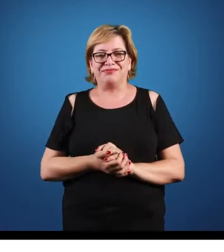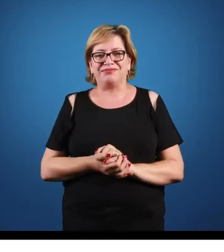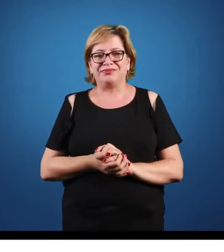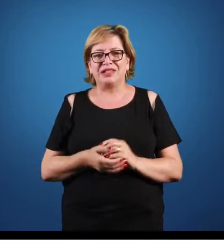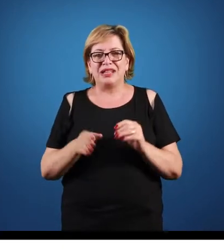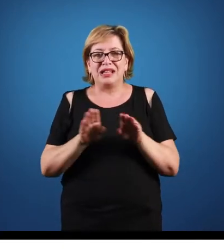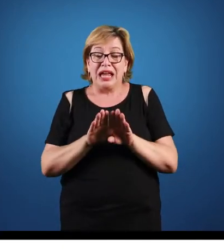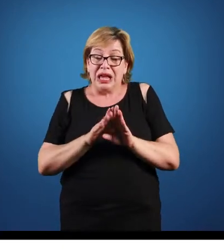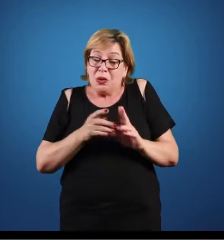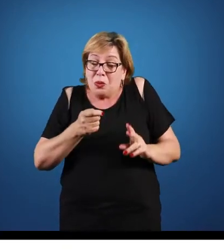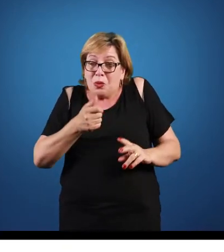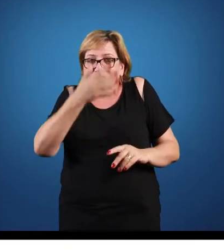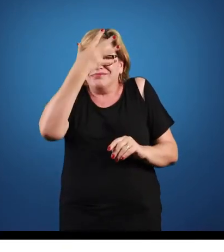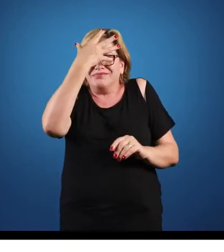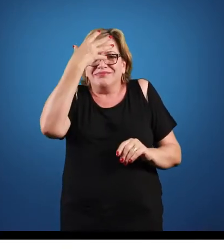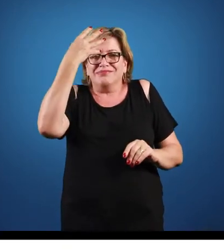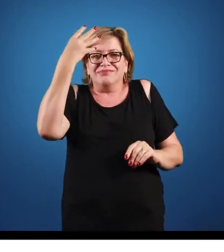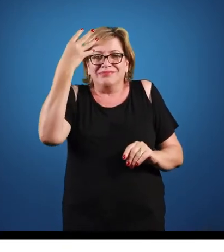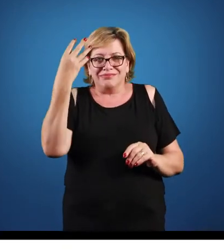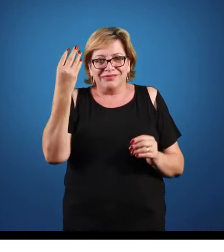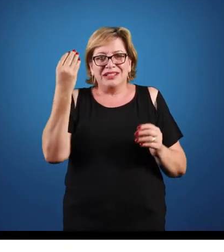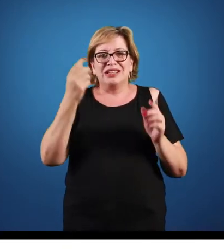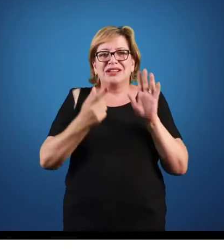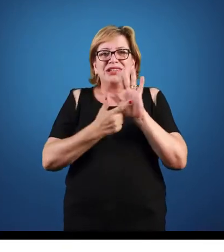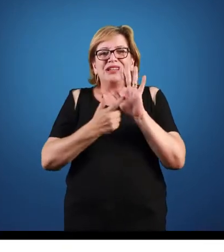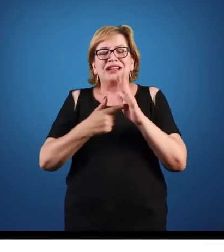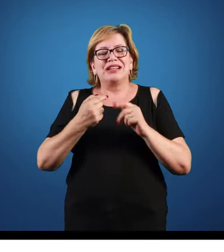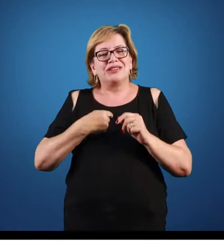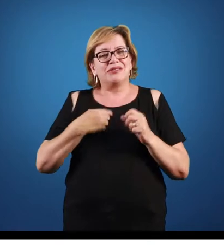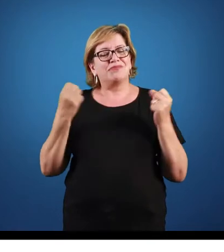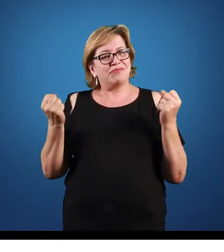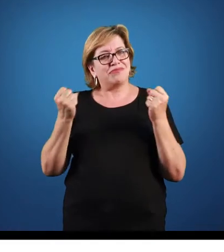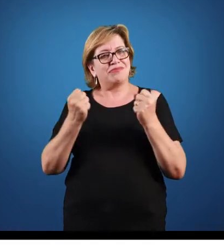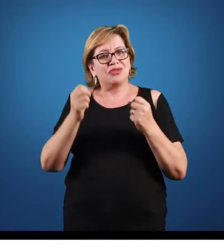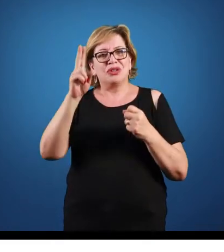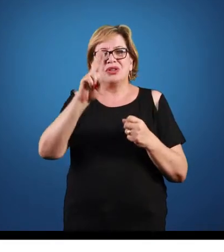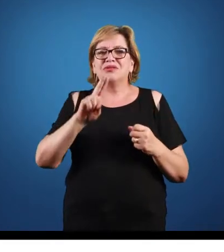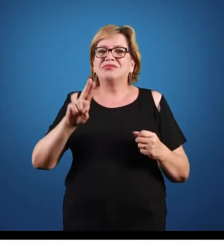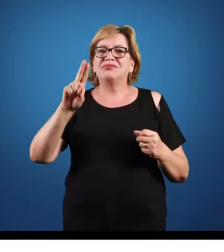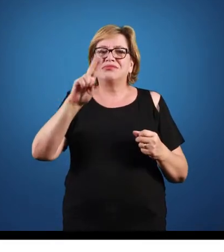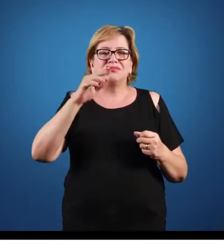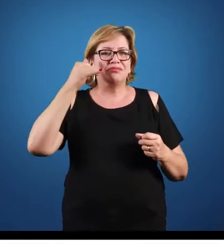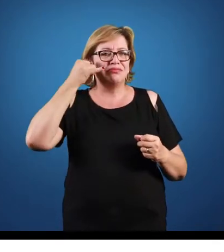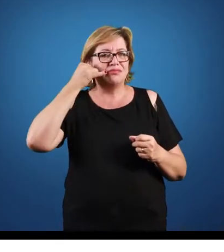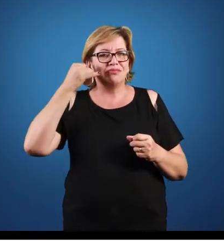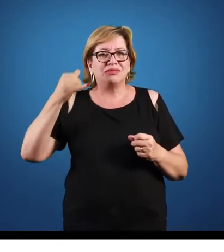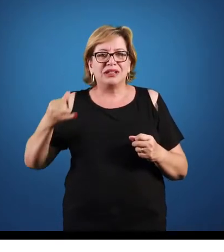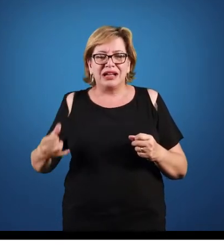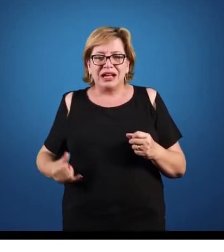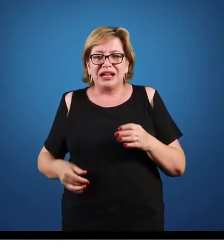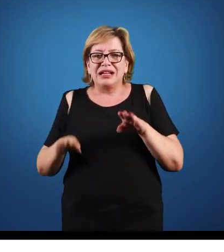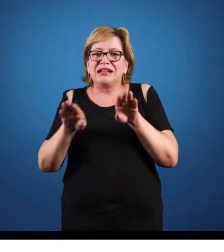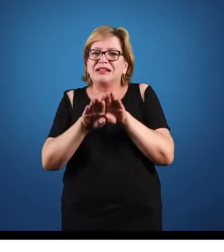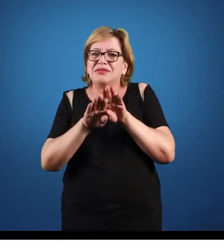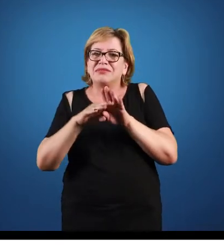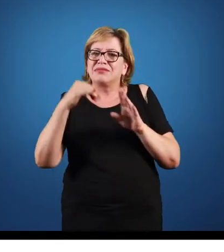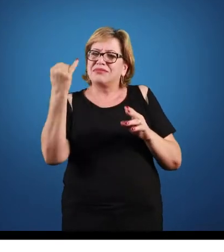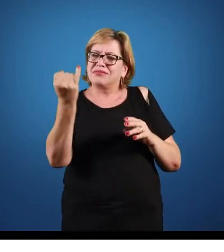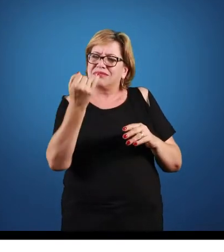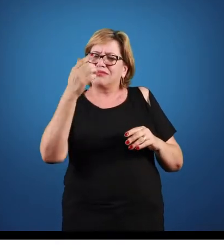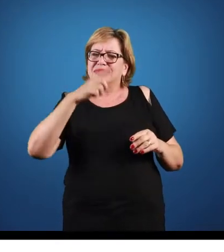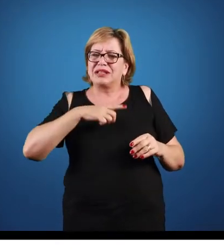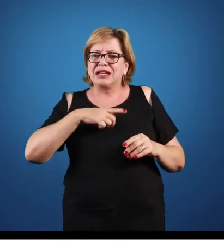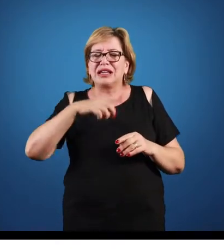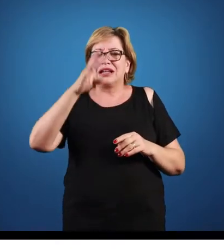outra coisa que eu estava quase esquecendo de dizer não eu falei o que a gente pode usar o celular e também seria interessante vocês conseguiram um tripé zinho desse aqui ó estou mostrando